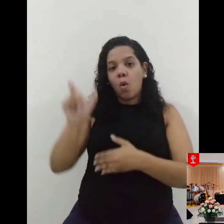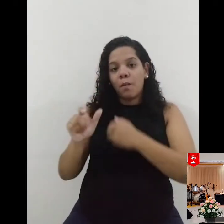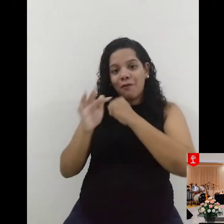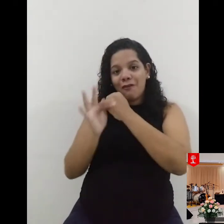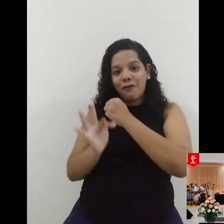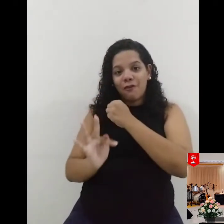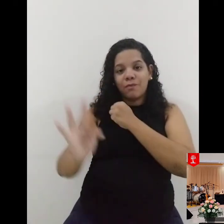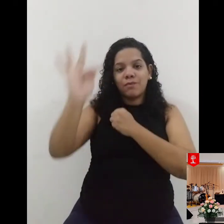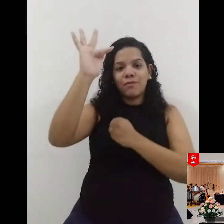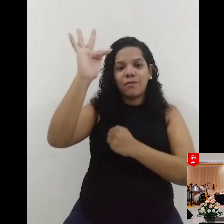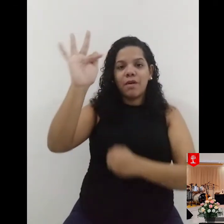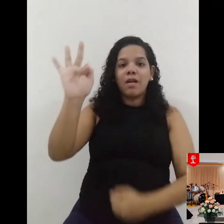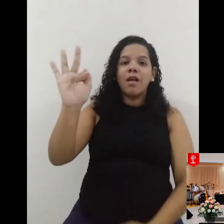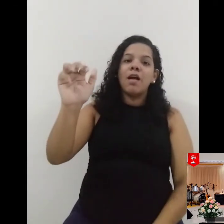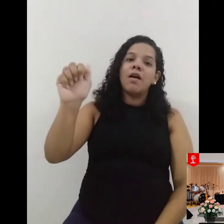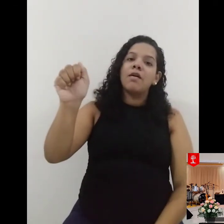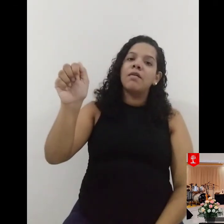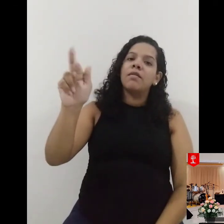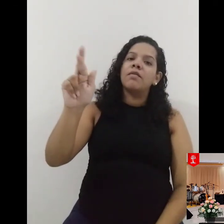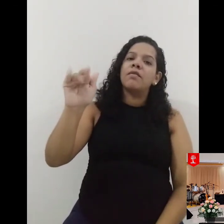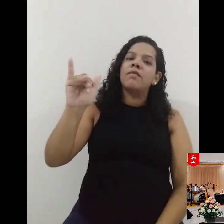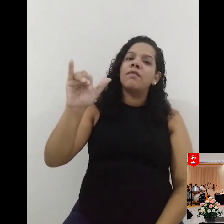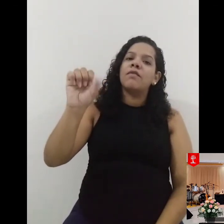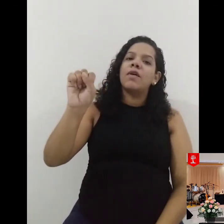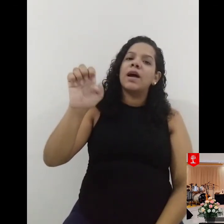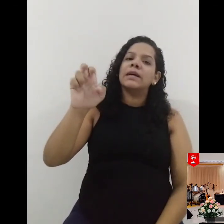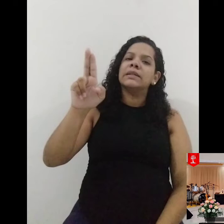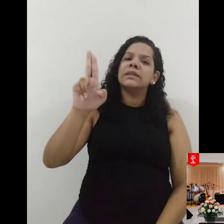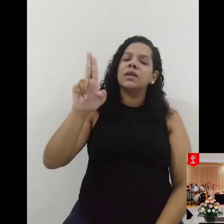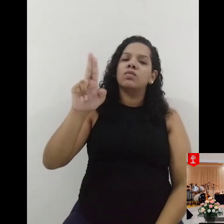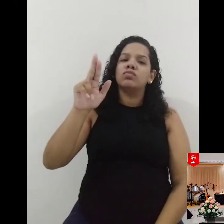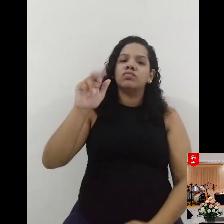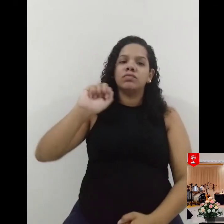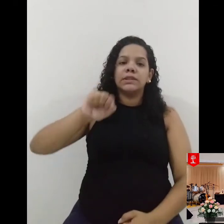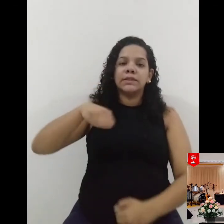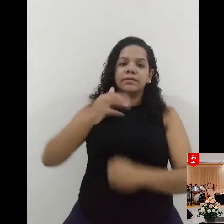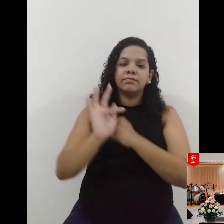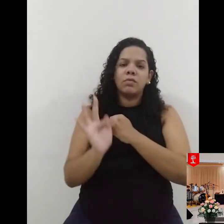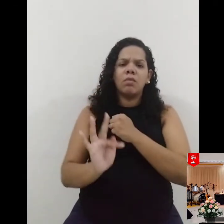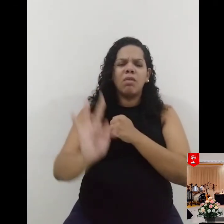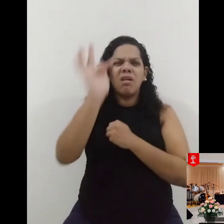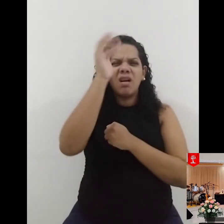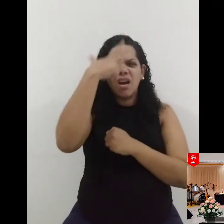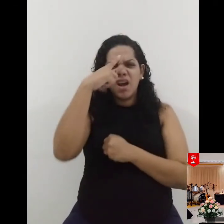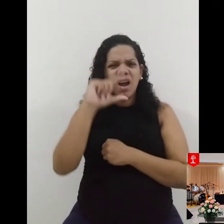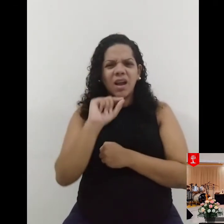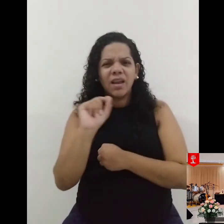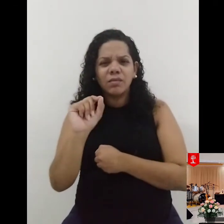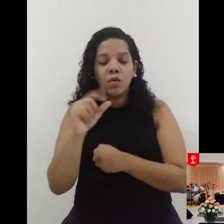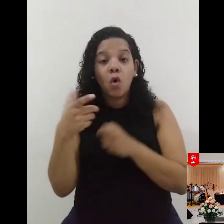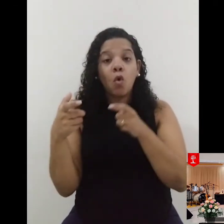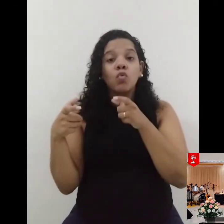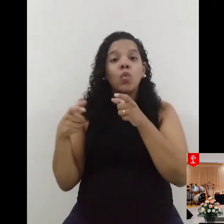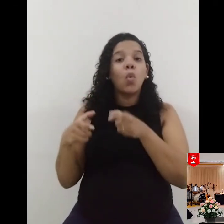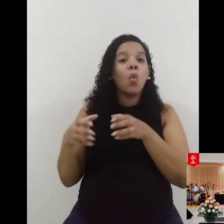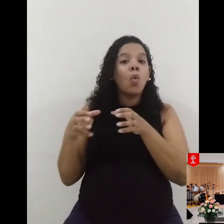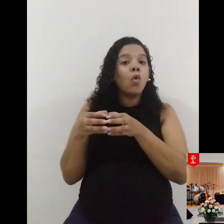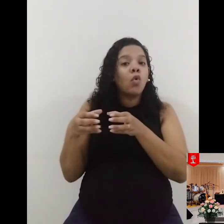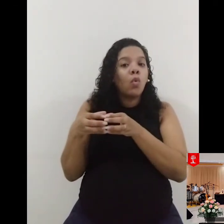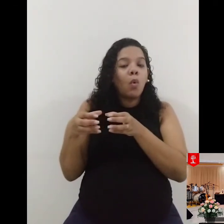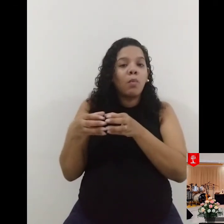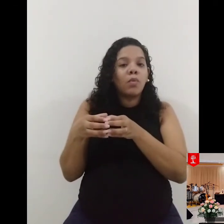Jesus, e esse grupo existia entre os judeus. Parte dos judeus